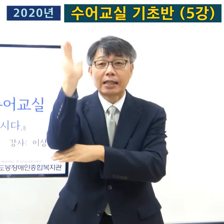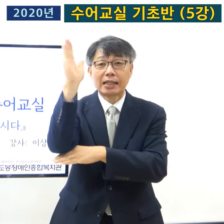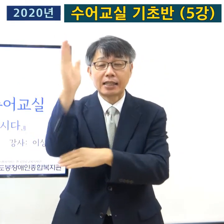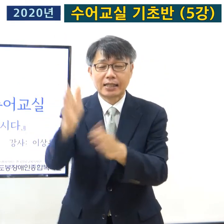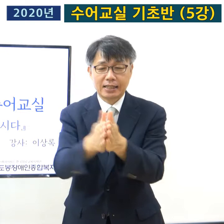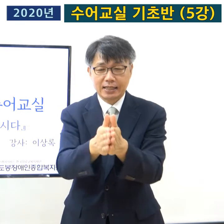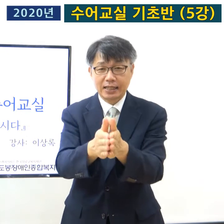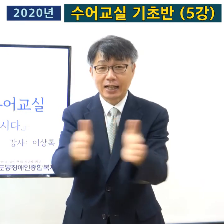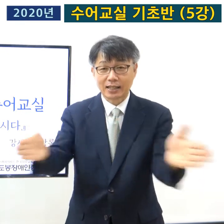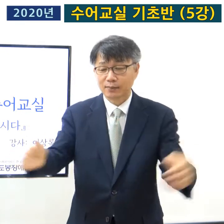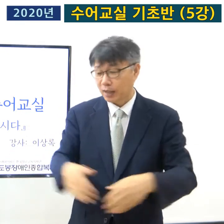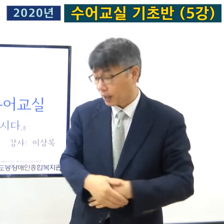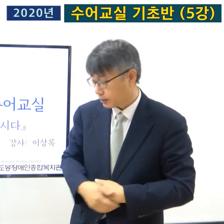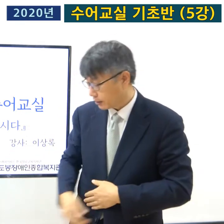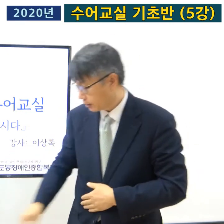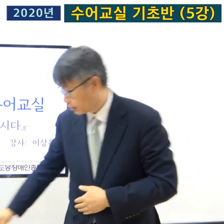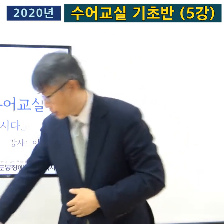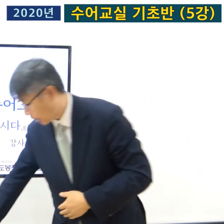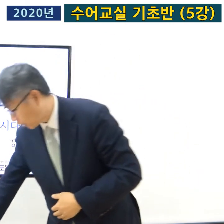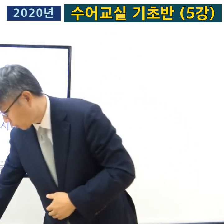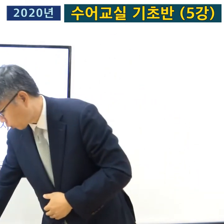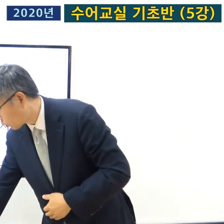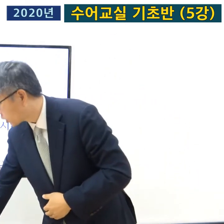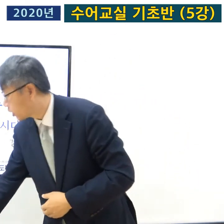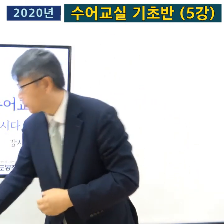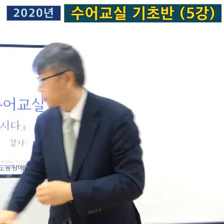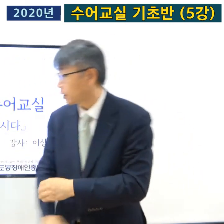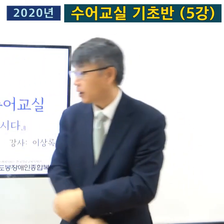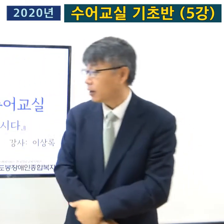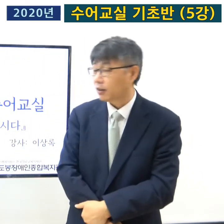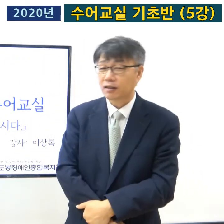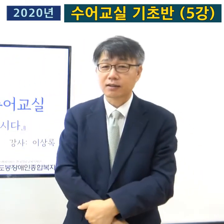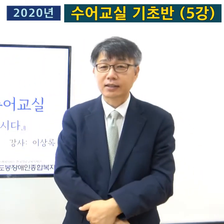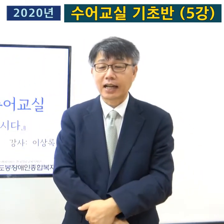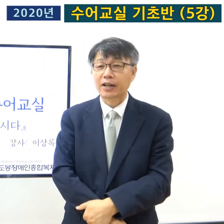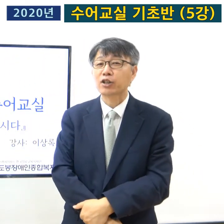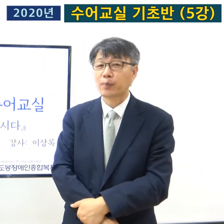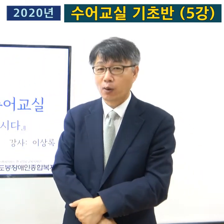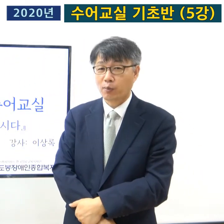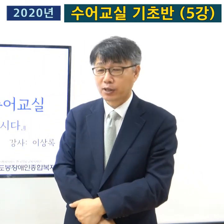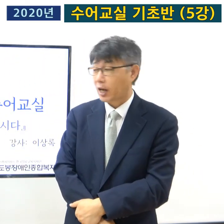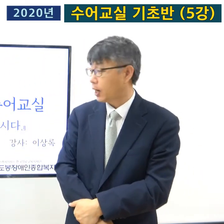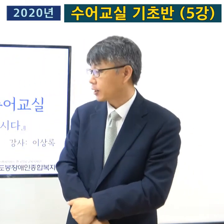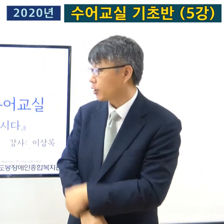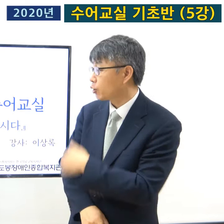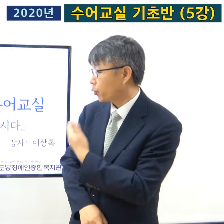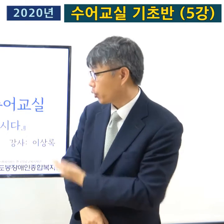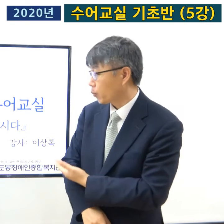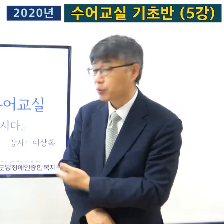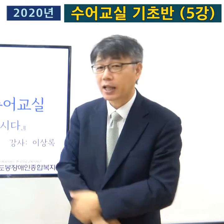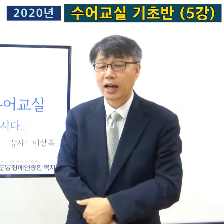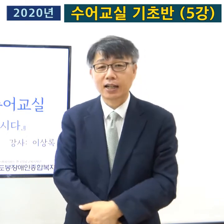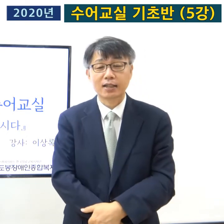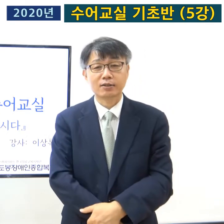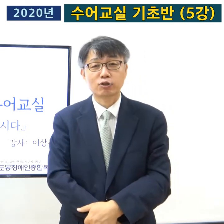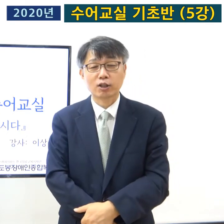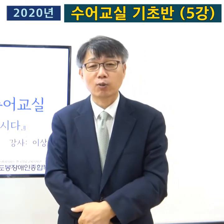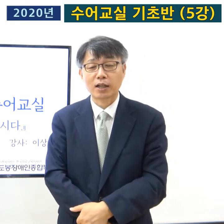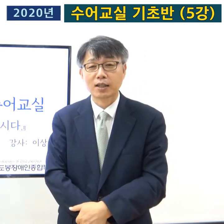강의 시작하겠습니다. 자, 오늘은 자연을 배워봅시다. 자연을 표현해봅시다. 라는 주제로 같이 한번